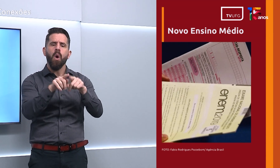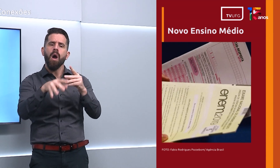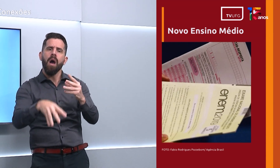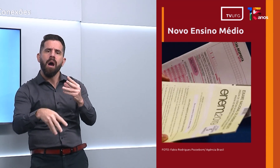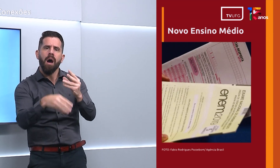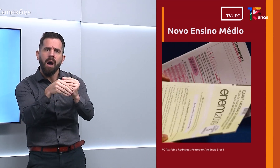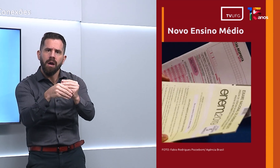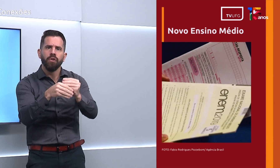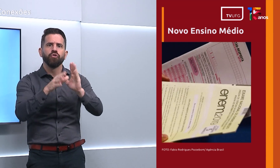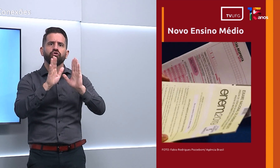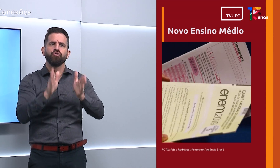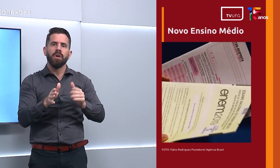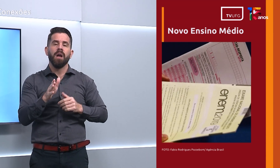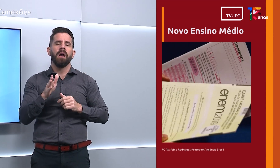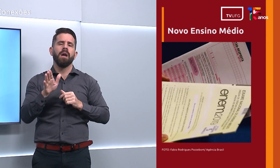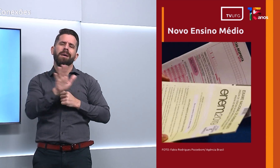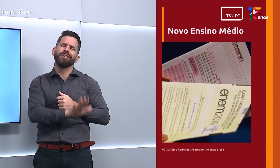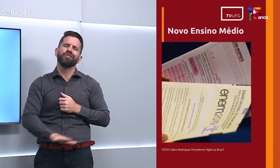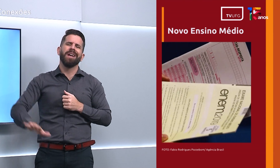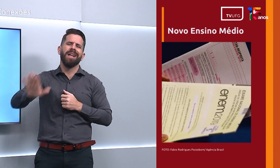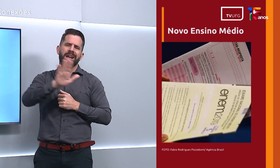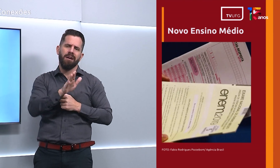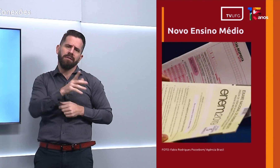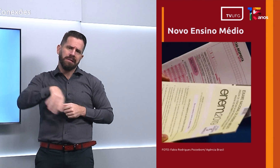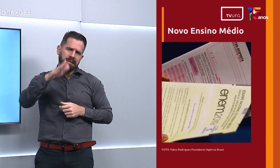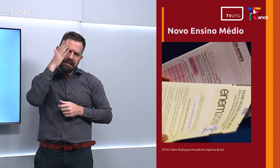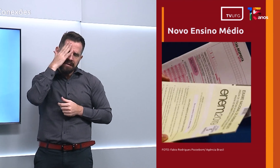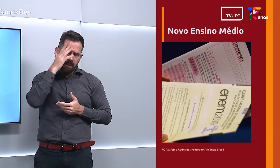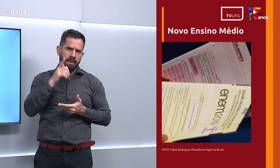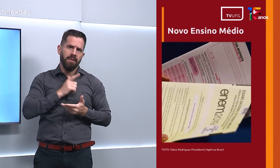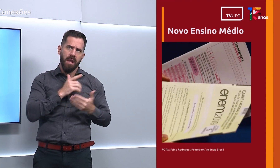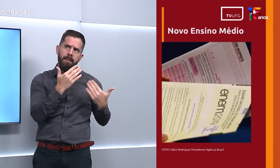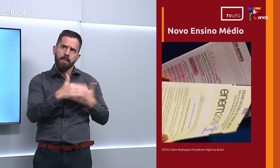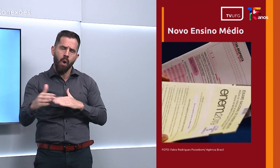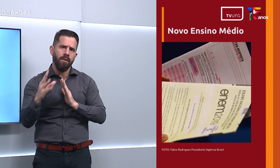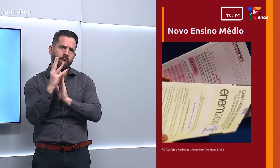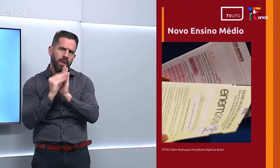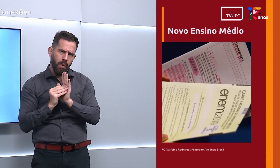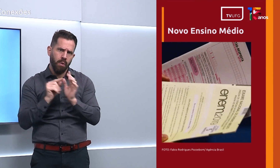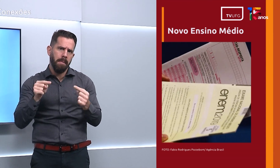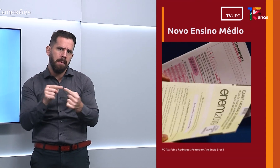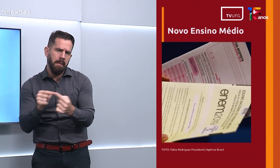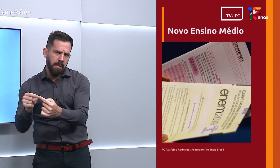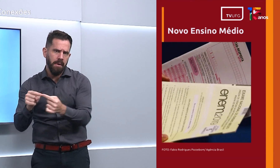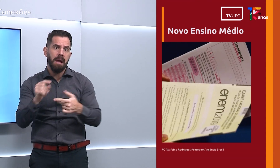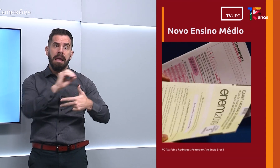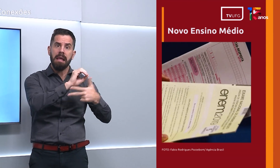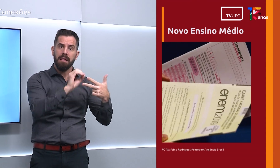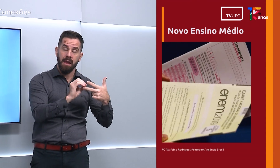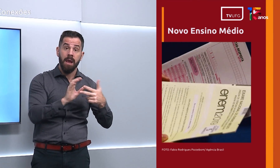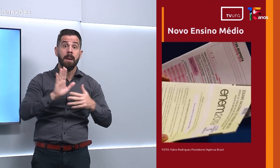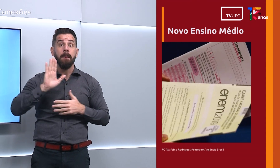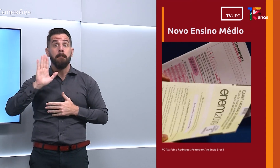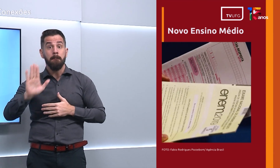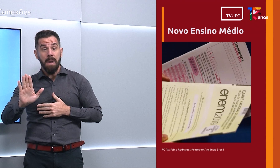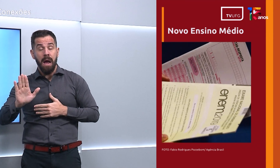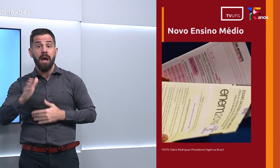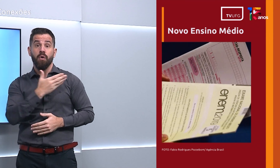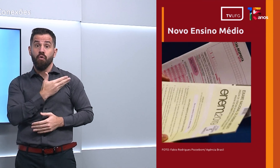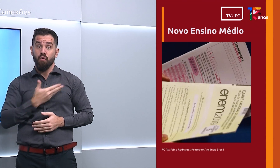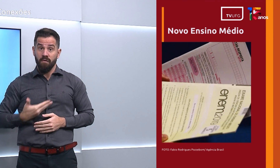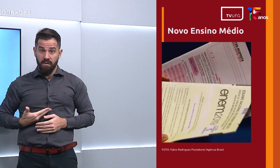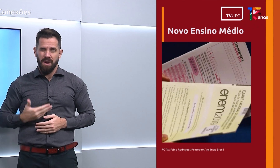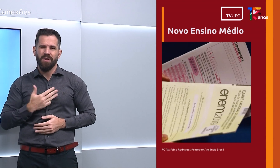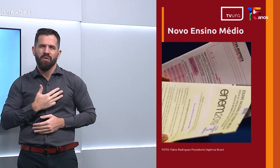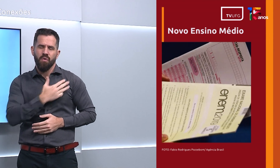àquela formação geral básica, que já é cobrada no exame. Ao vetar esse trecho, o governo federal argumentou que a cobrança